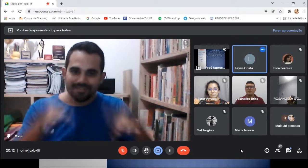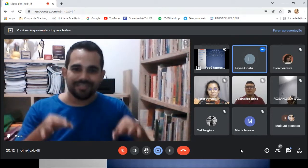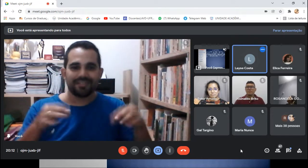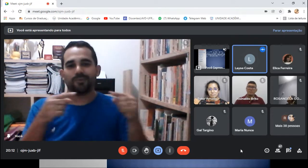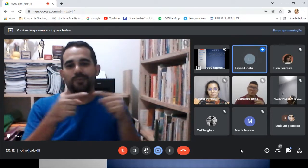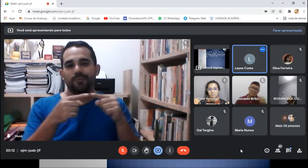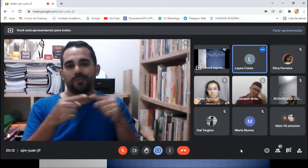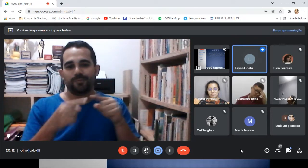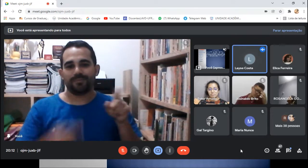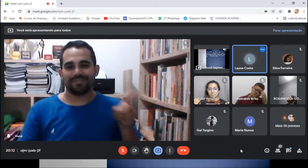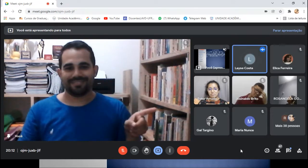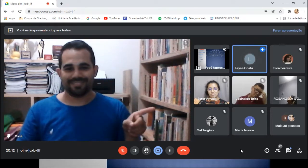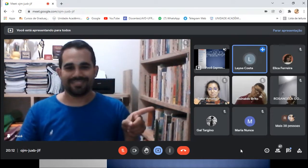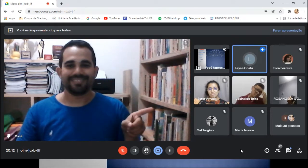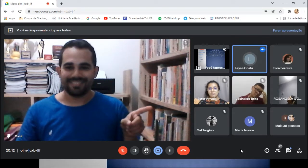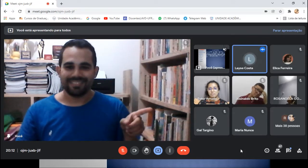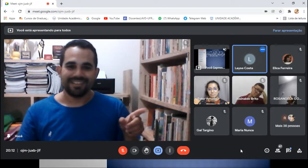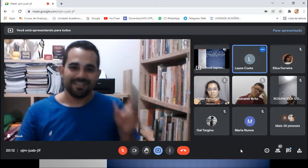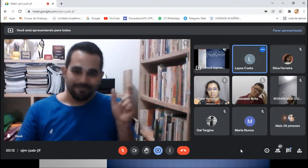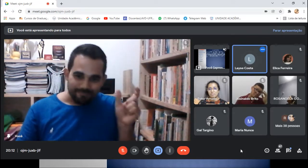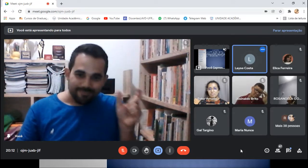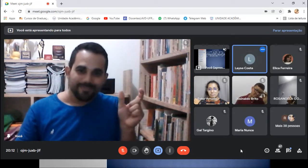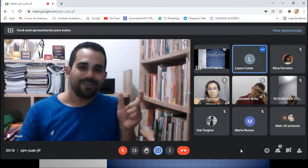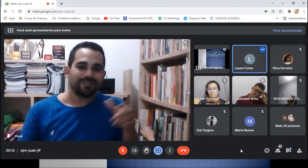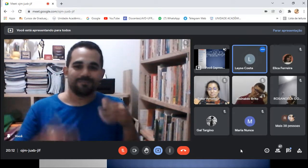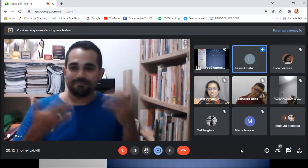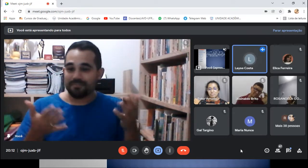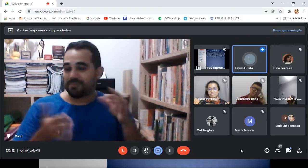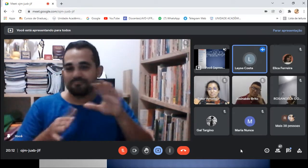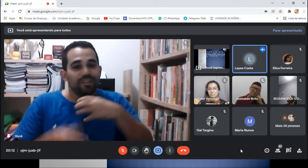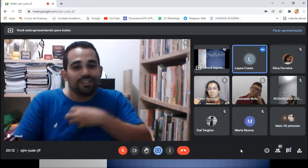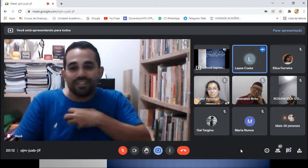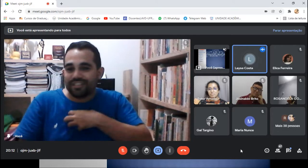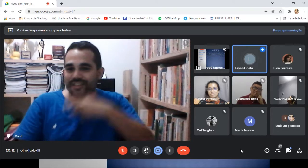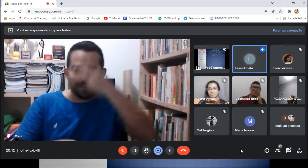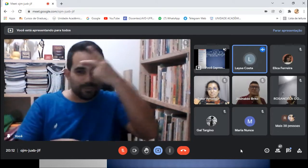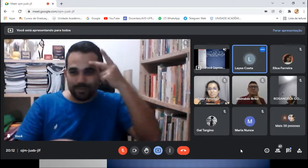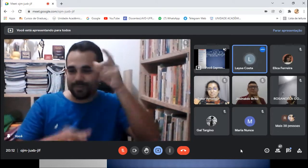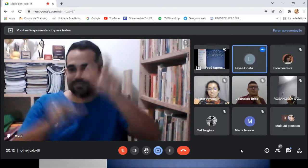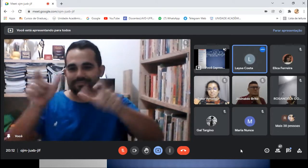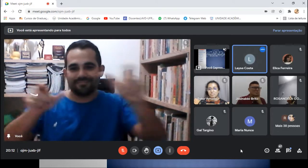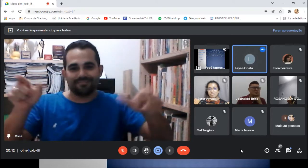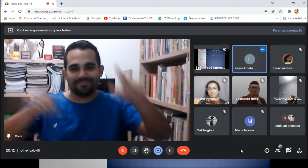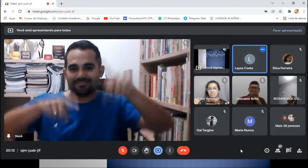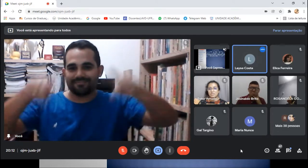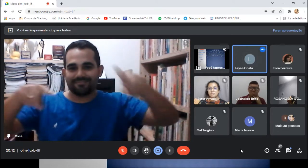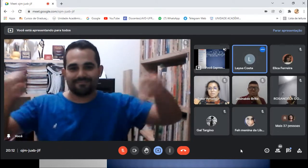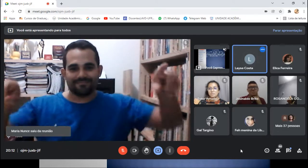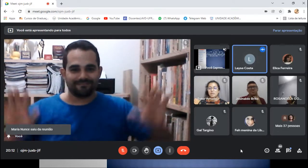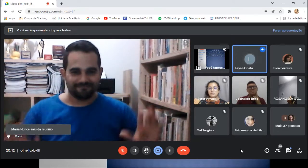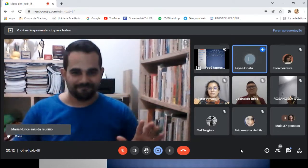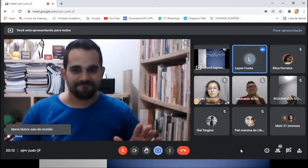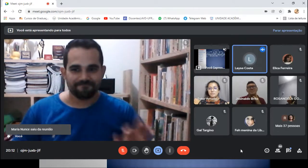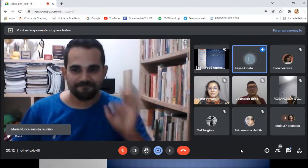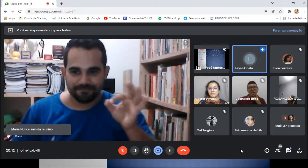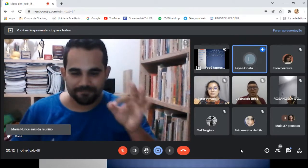Ok? É a forma correta. Seria a forma correta. Então, há essa